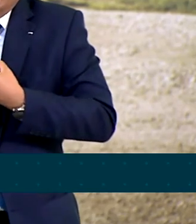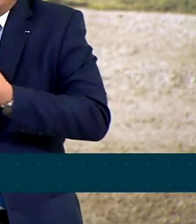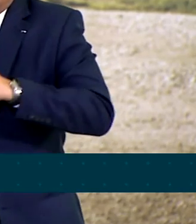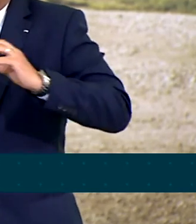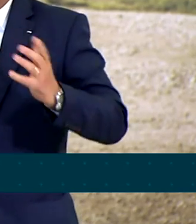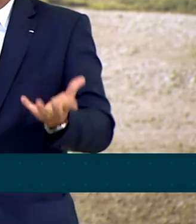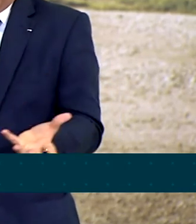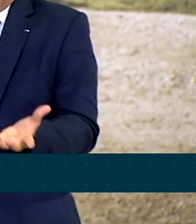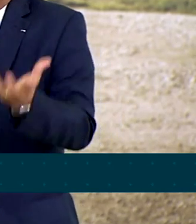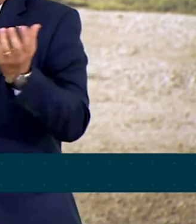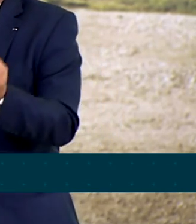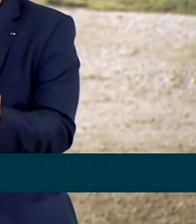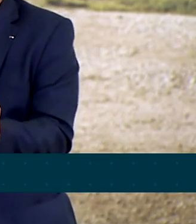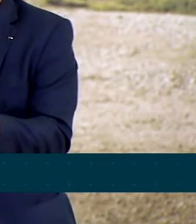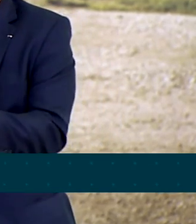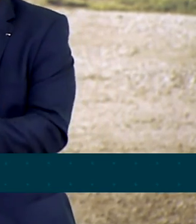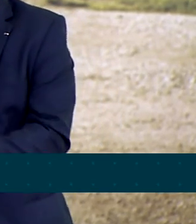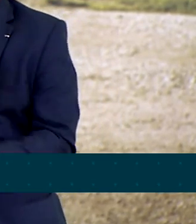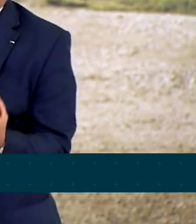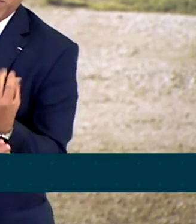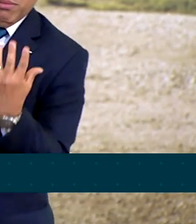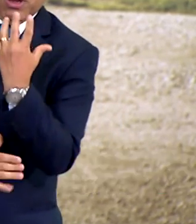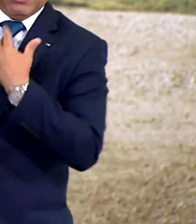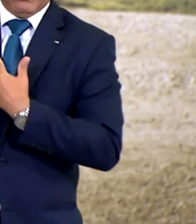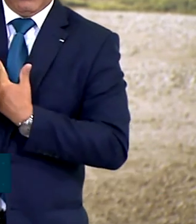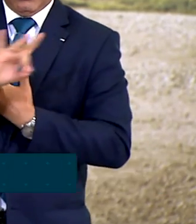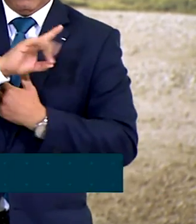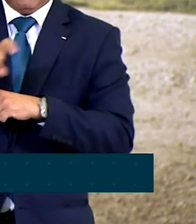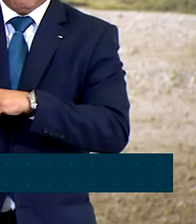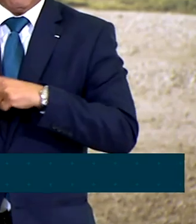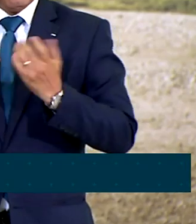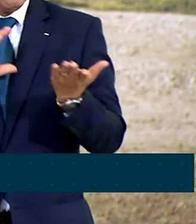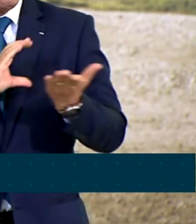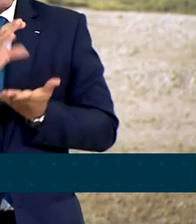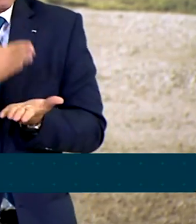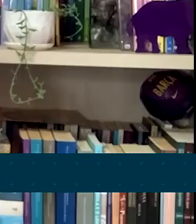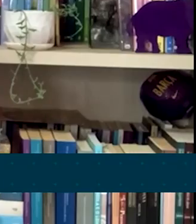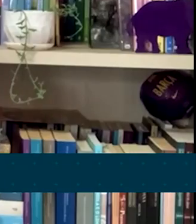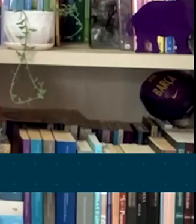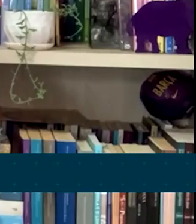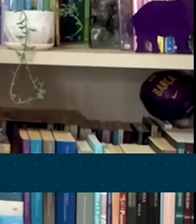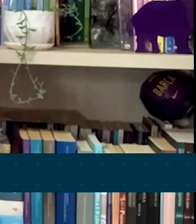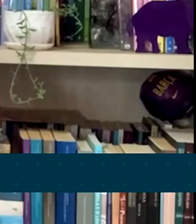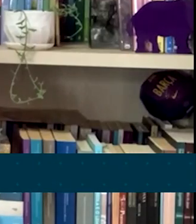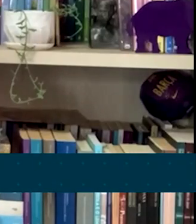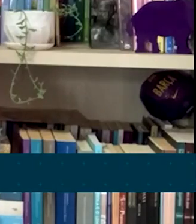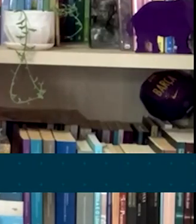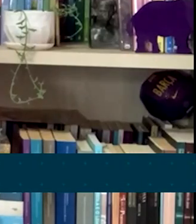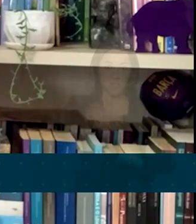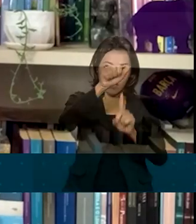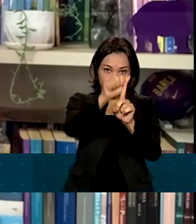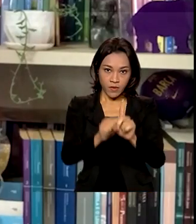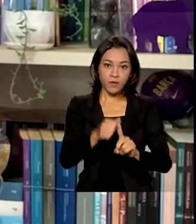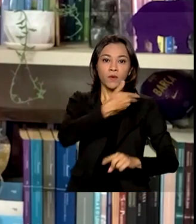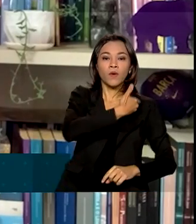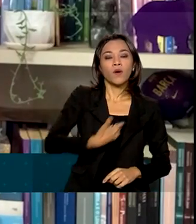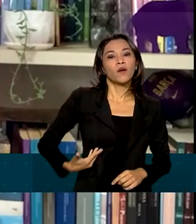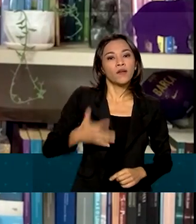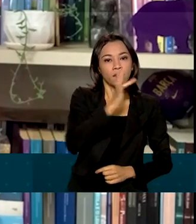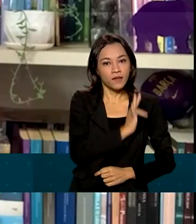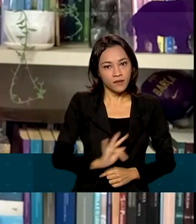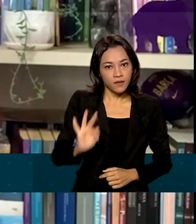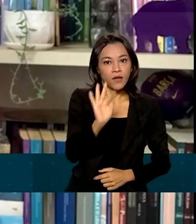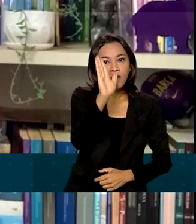oferecendo condições diferenciadas de prazos e taxas neste mês o governo federal já havia